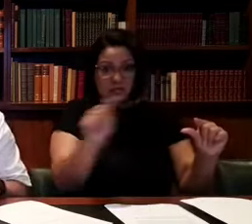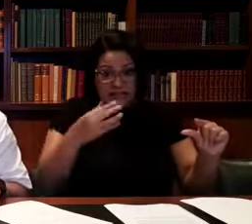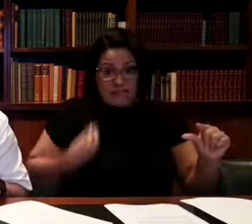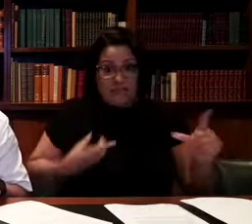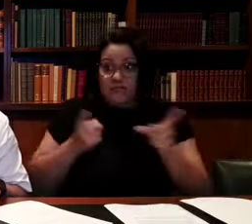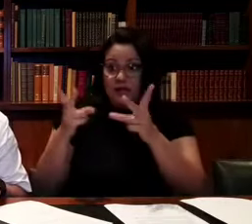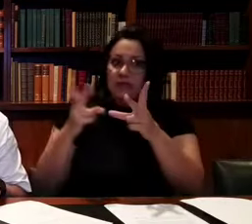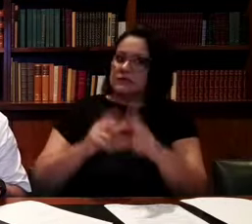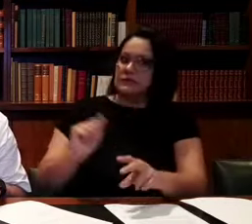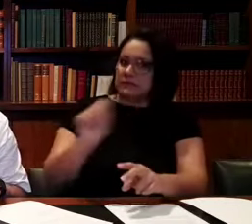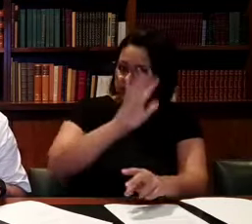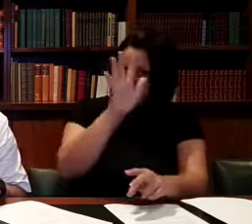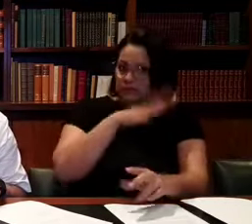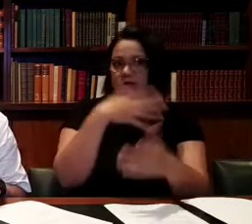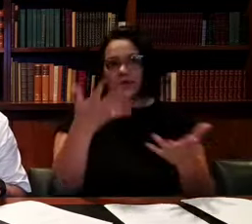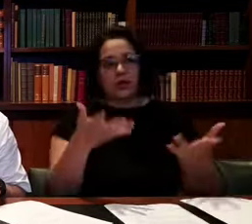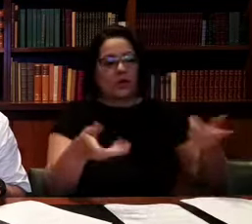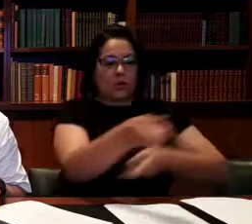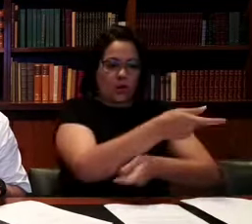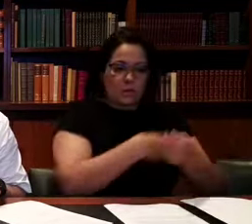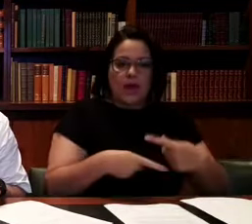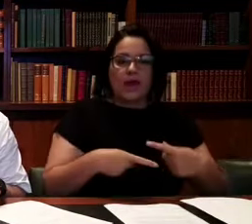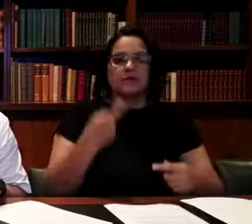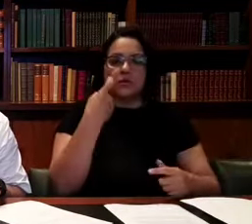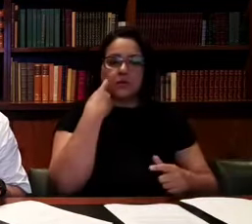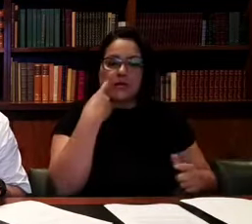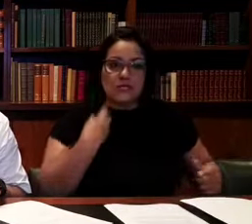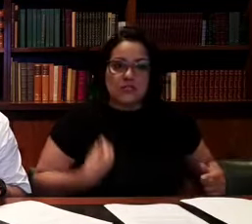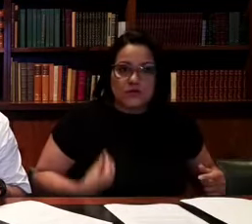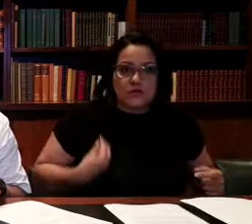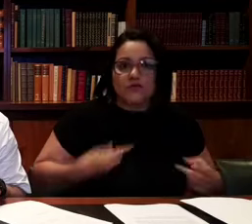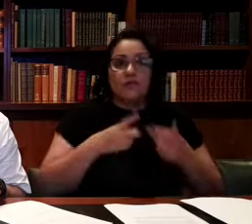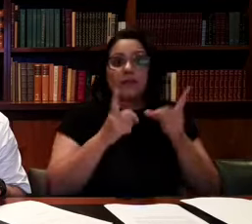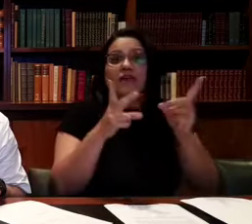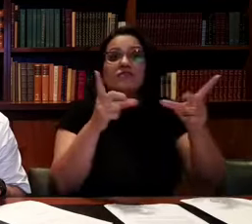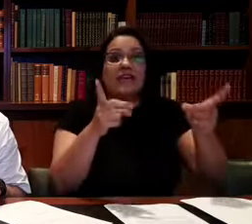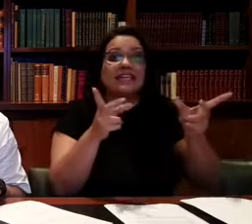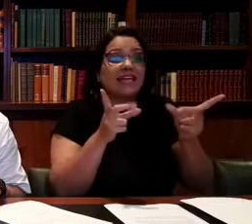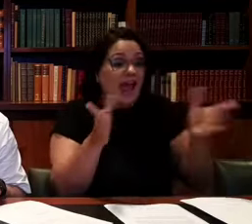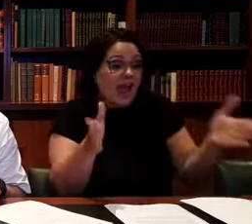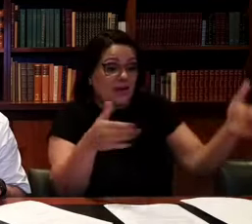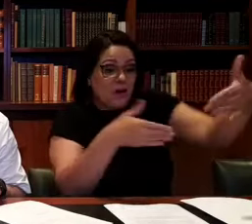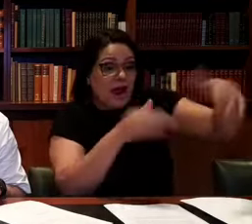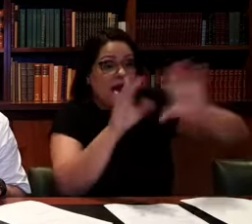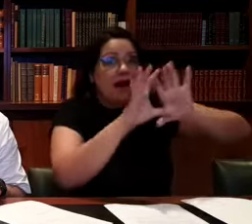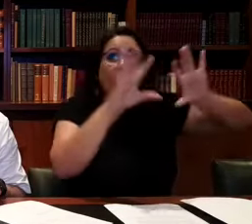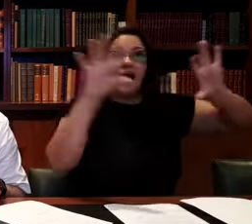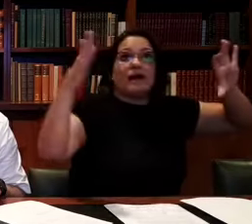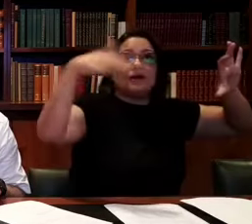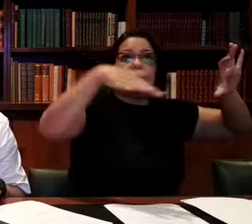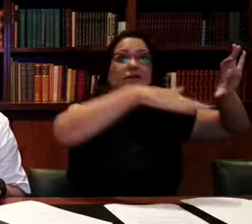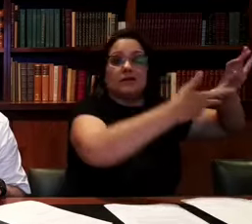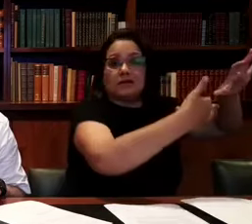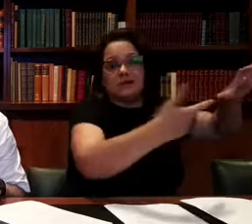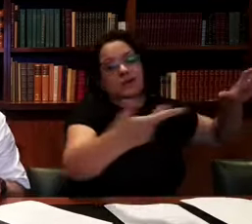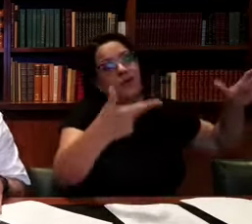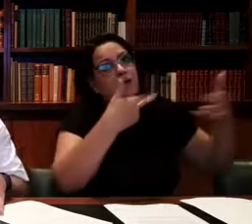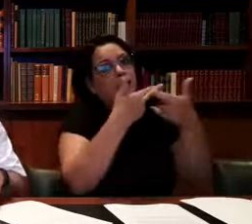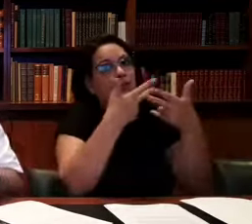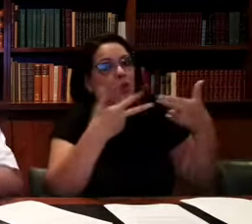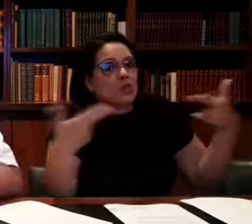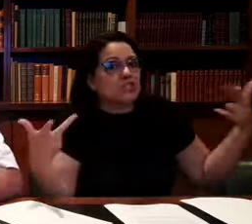comércio de peixe vivo né peixe para fingir ornamentação no Brasil e era uma notícia que o aquário